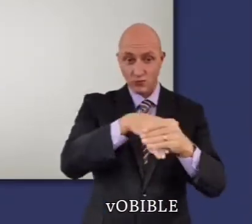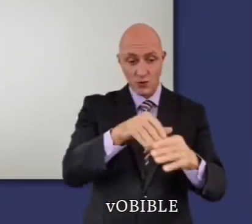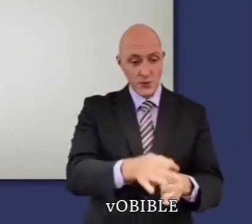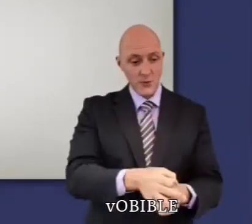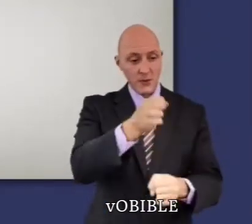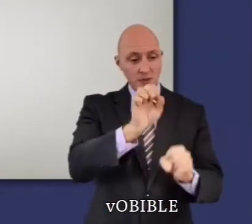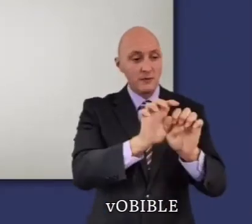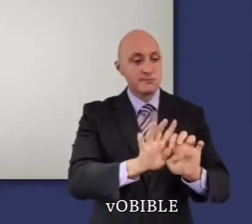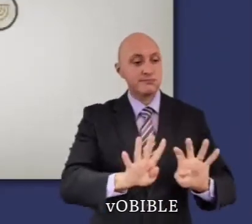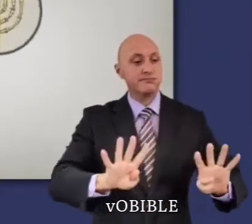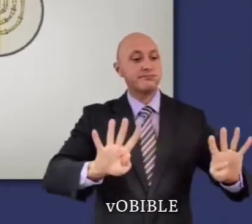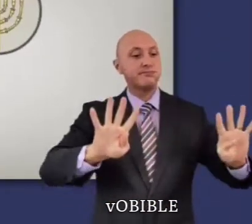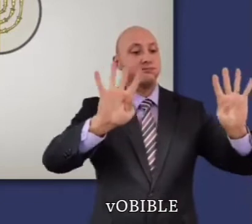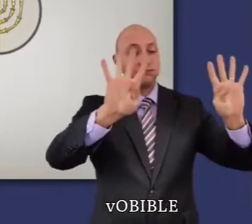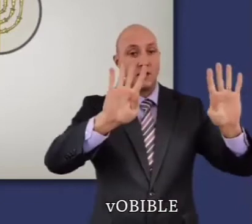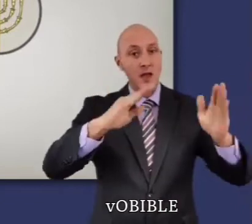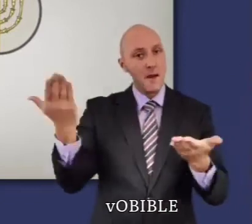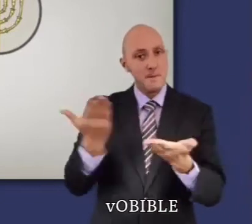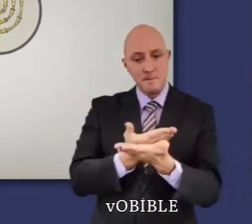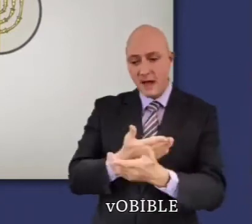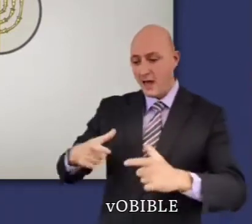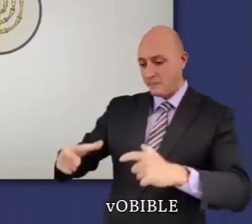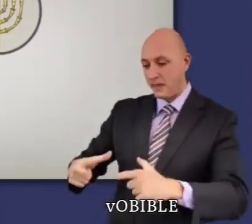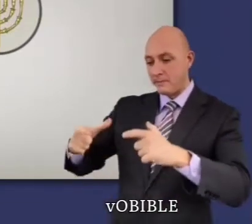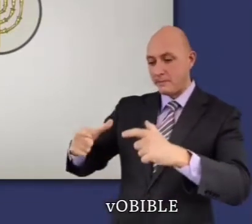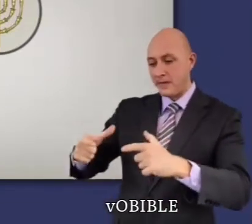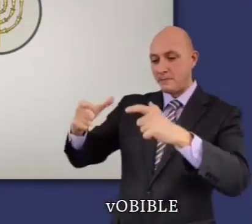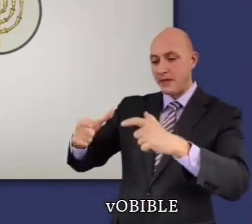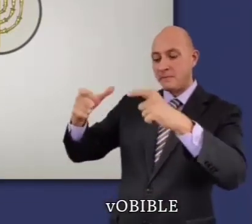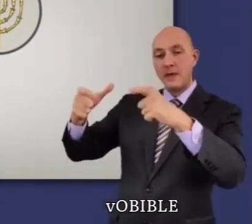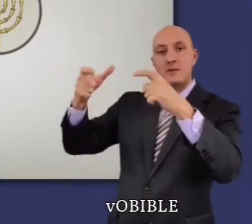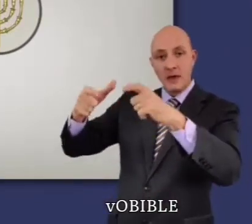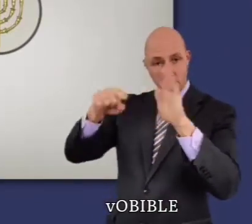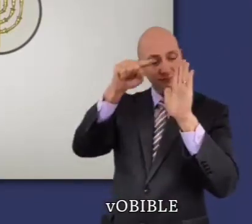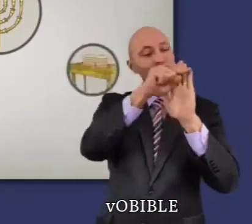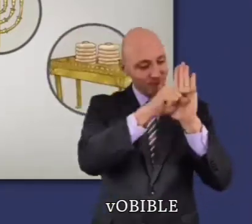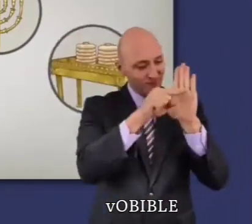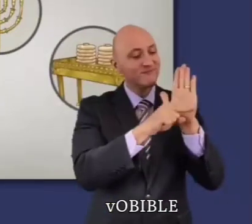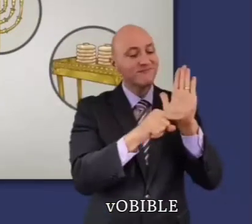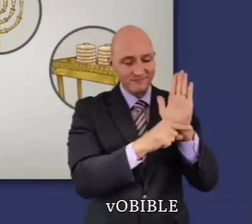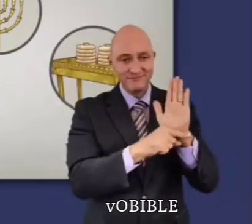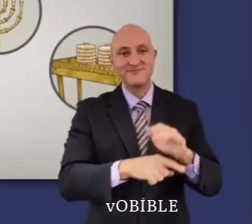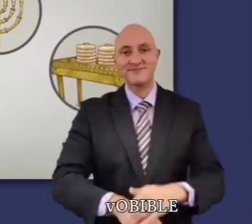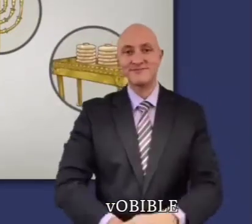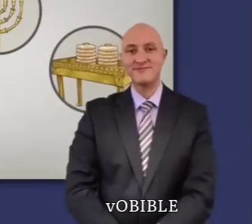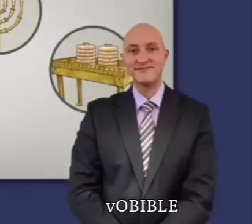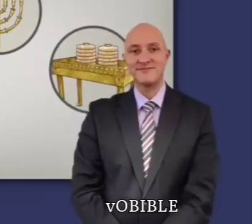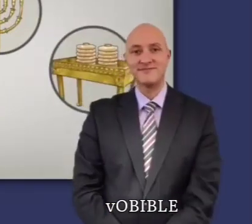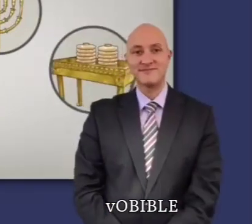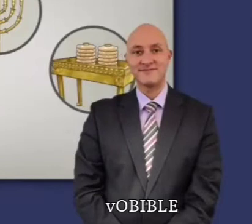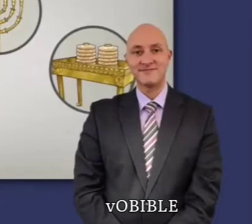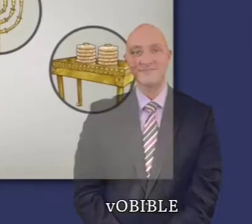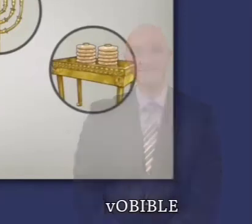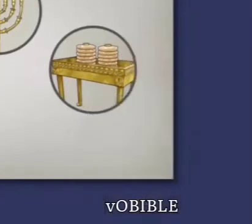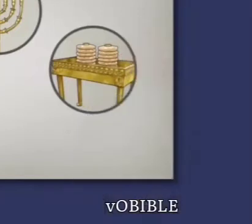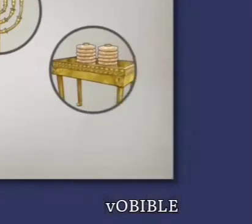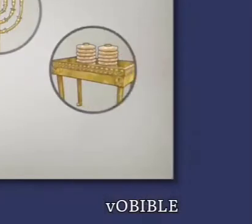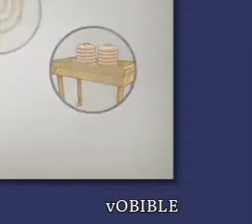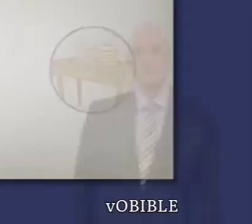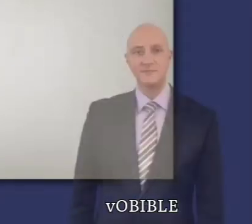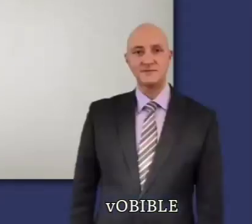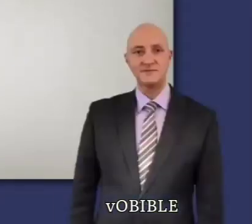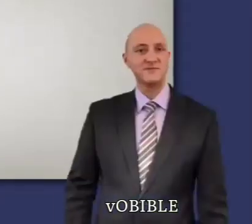corps, ils ne doivent avoir aucune tare physique. Dans les chapitres 23 et 24 se trouvent des instructions pour la célébration